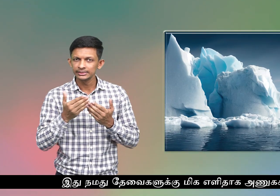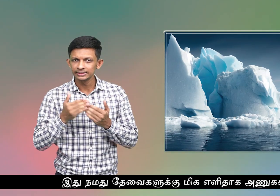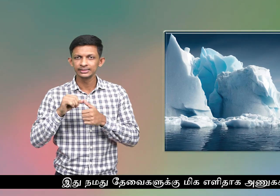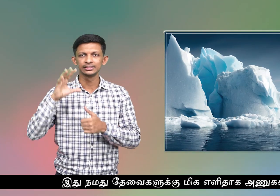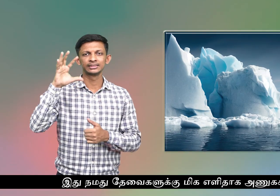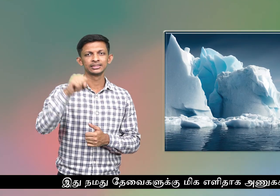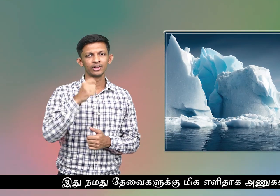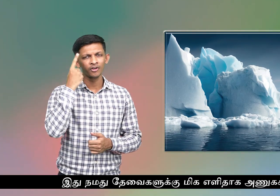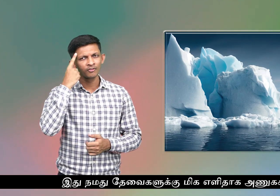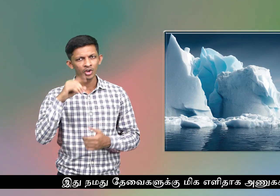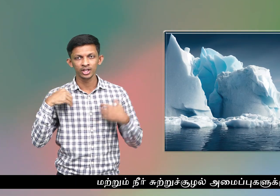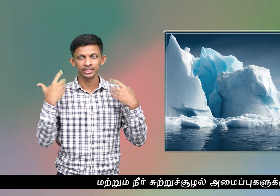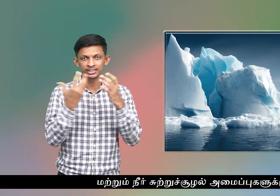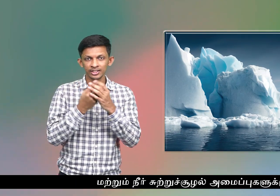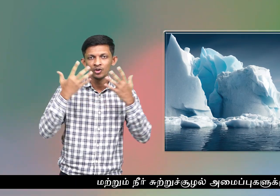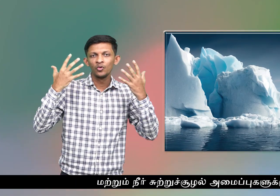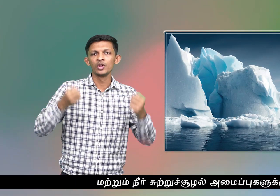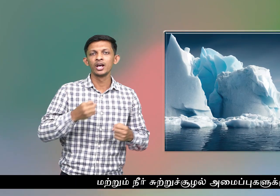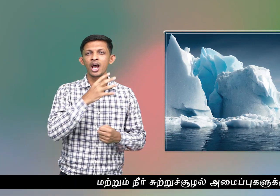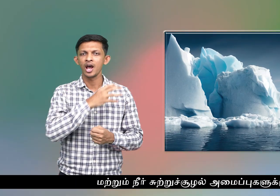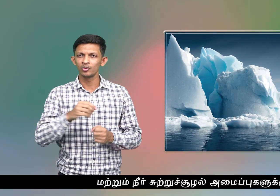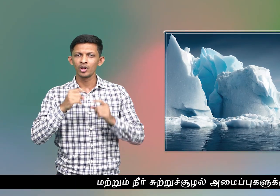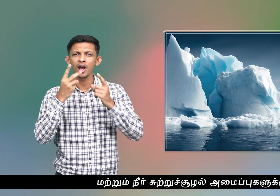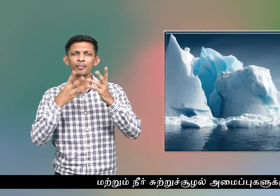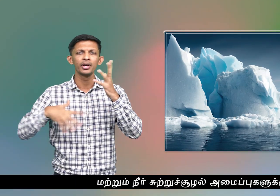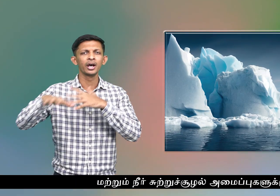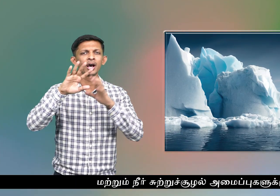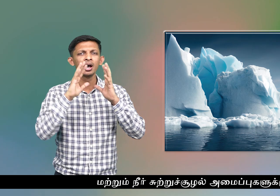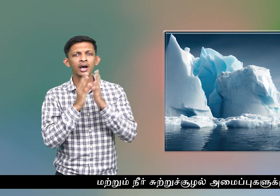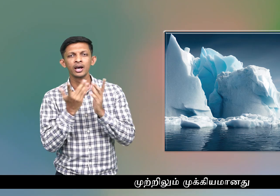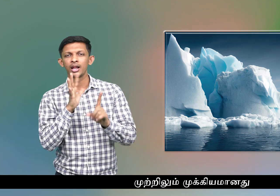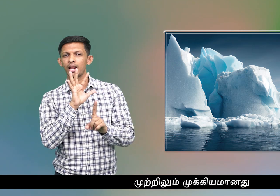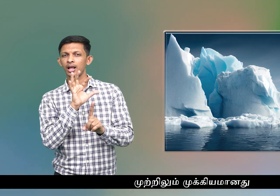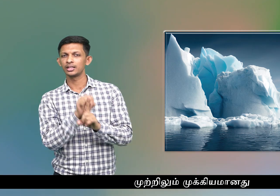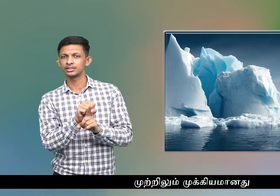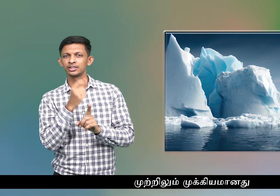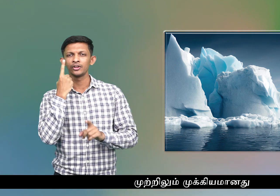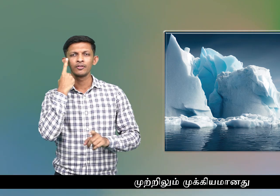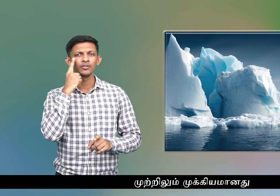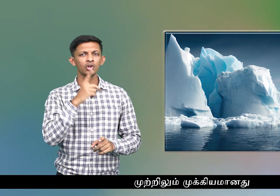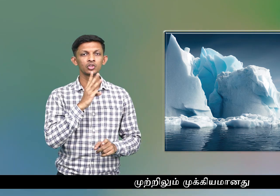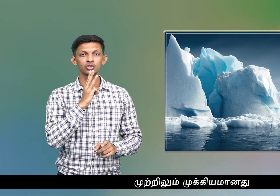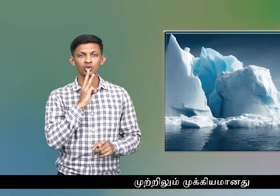எளிதாக அணுகக்கூடியது மற்றும் நீர் சுற்றுச்சூழல் அமைப்புகளுக்கு முற்றிலும் முக்கியமானது.